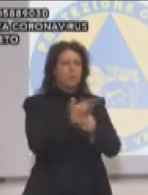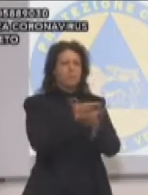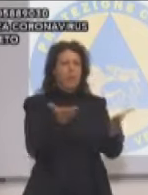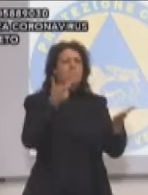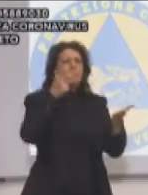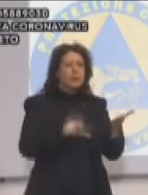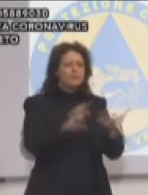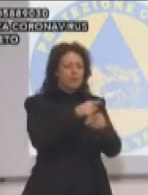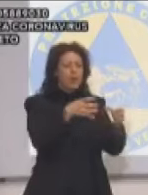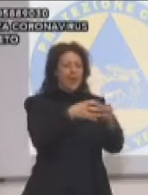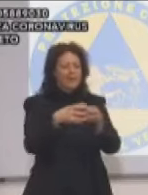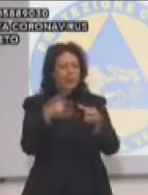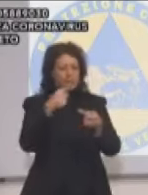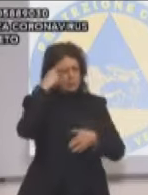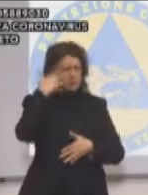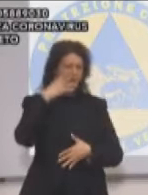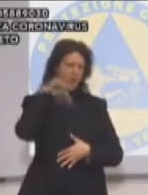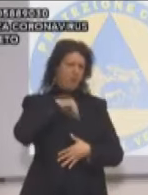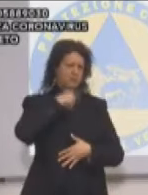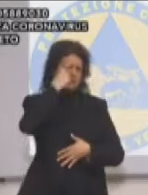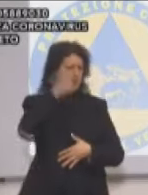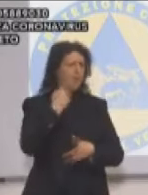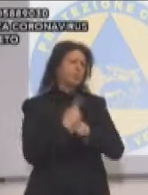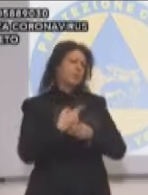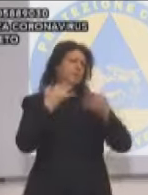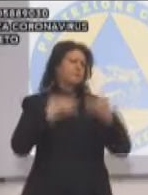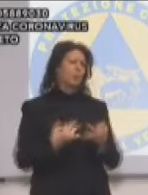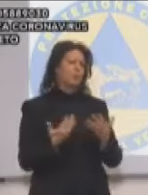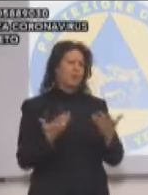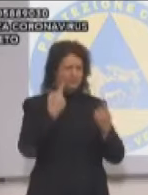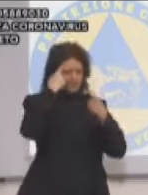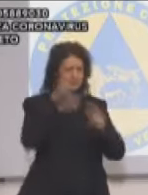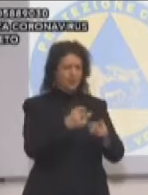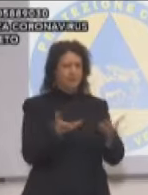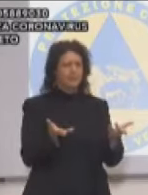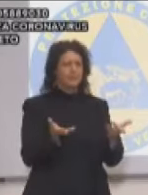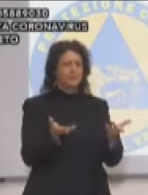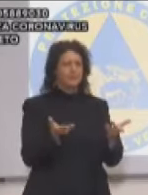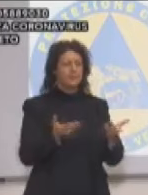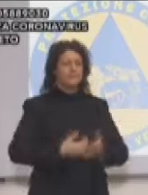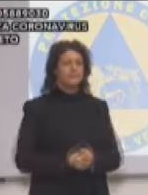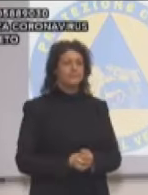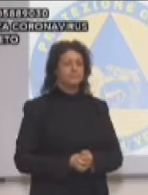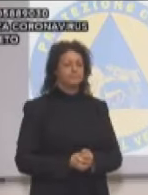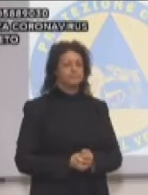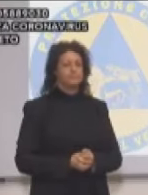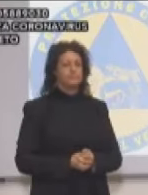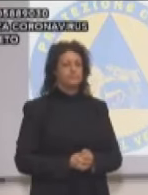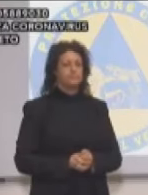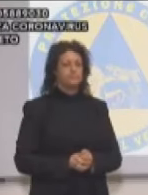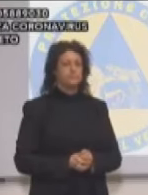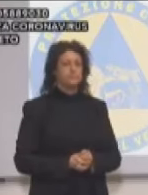coscienza della messa in sicurezza però siamo anche convinti del fatto che nel momento in cui l'operatore